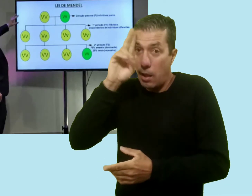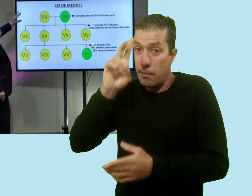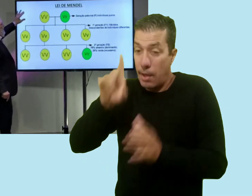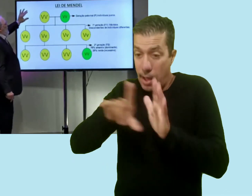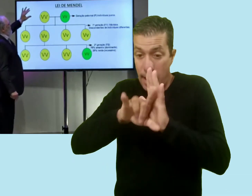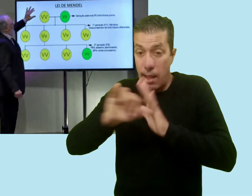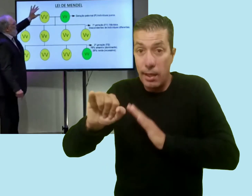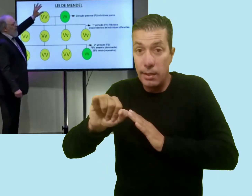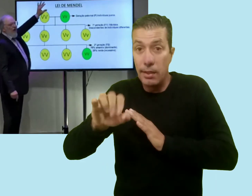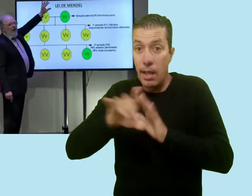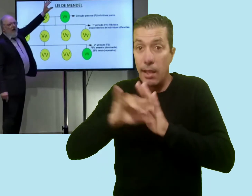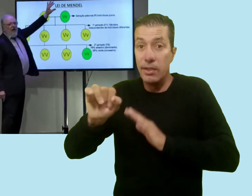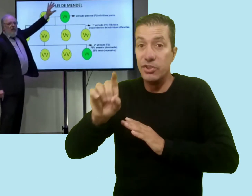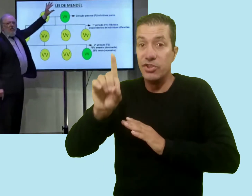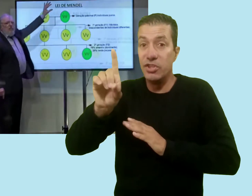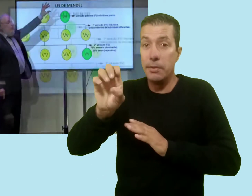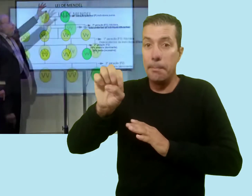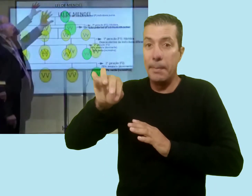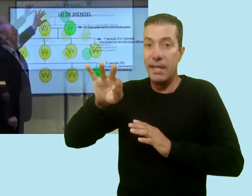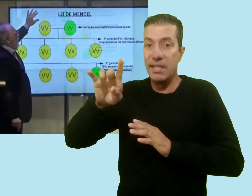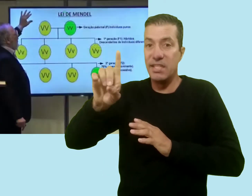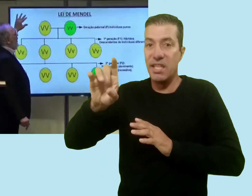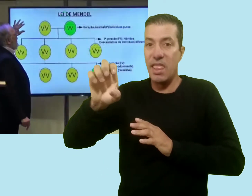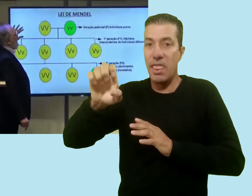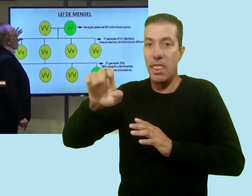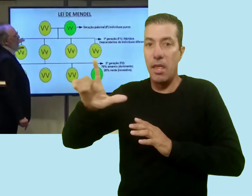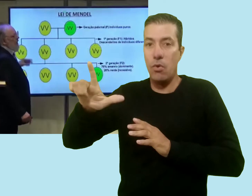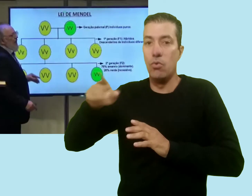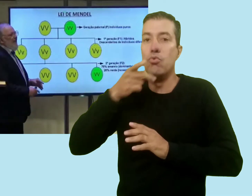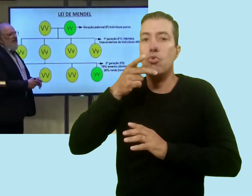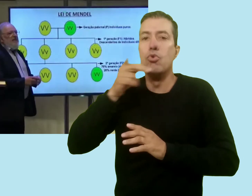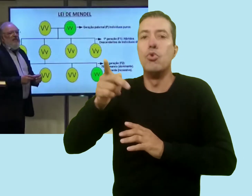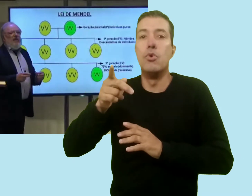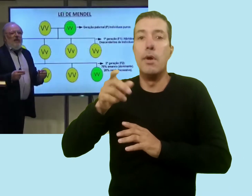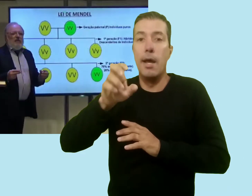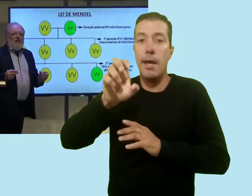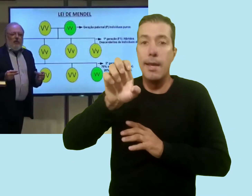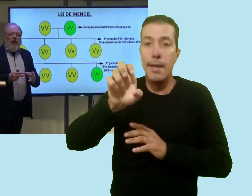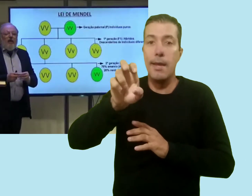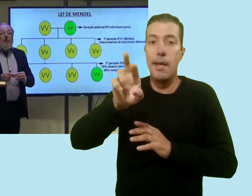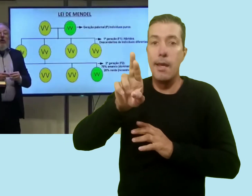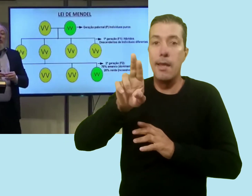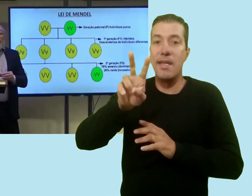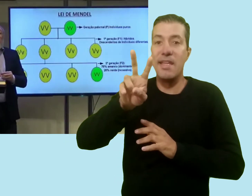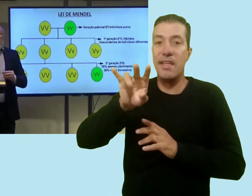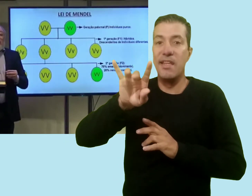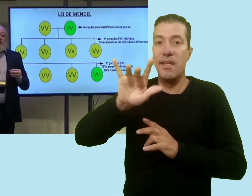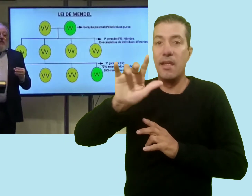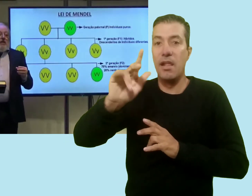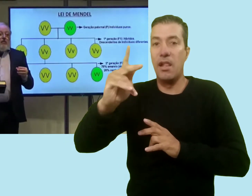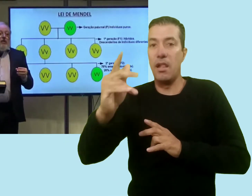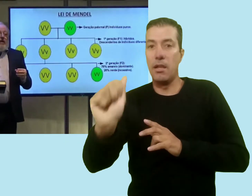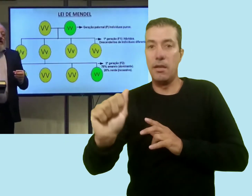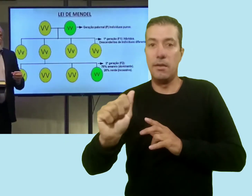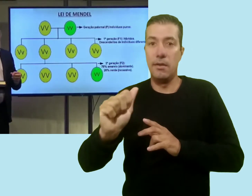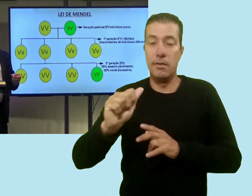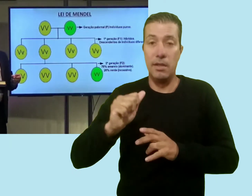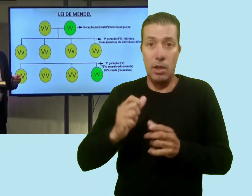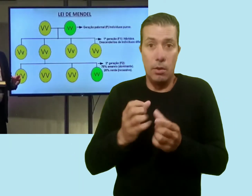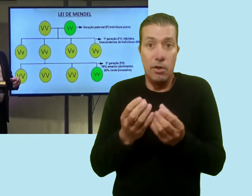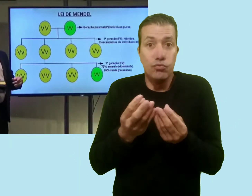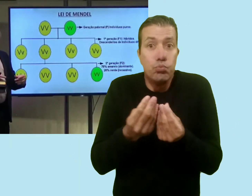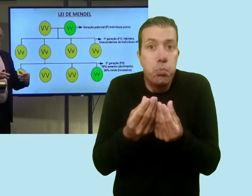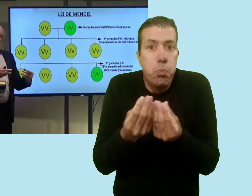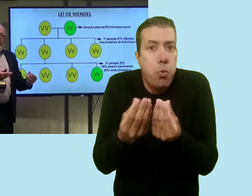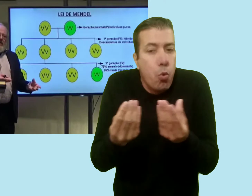Mendel. Mendel foi aquele monge que pegou as ervilhas. Por que ele escolheu ervilhas? Porque ervilha